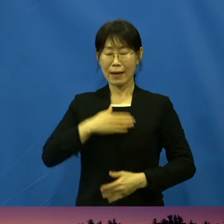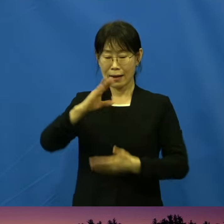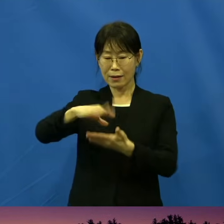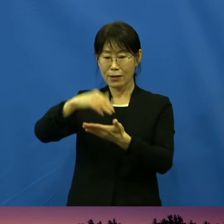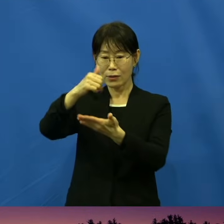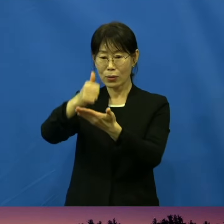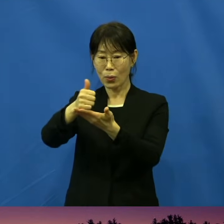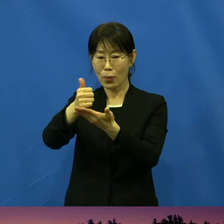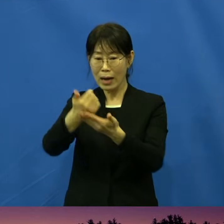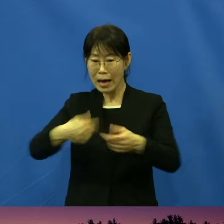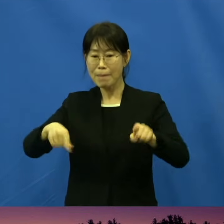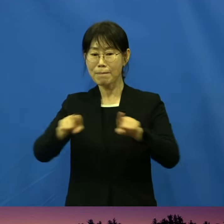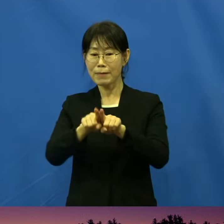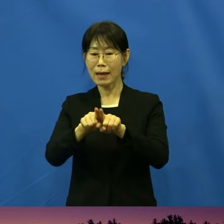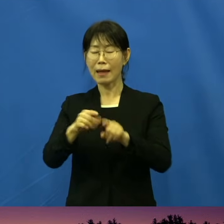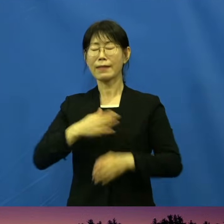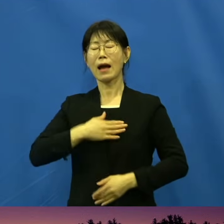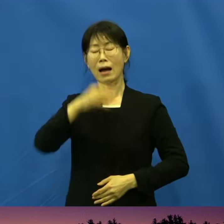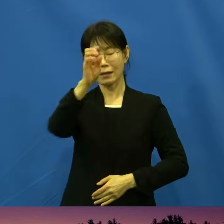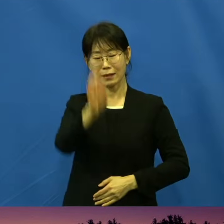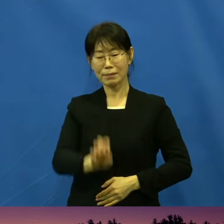함께 죽었습니다라고 하는 거예요.